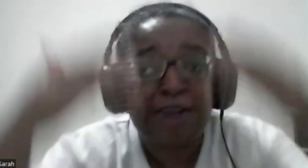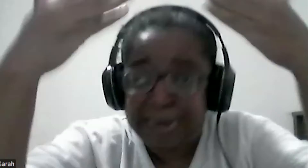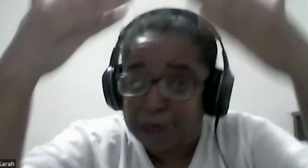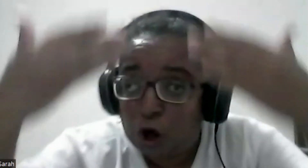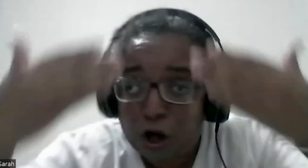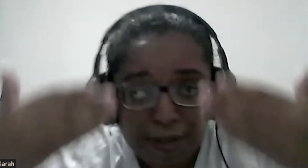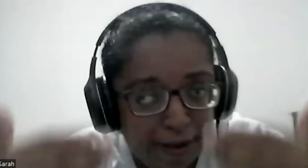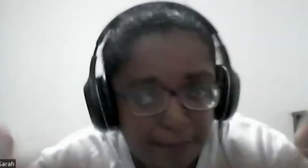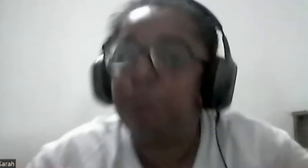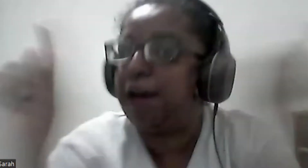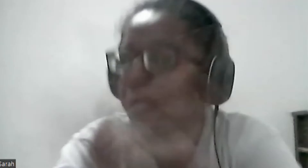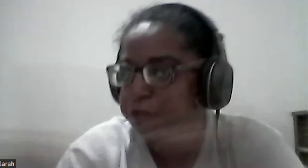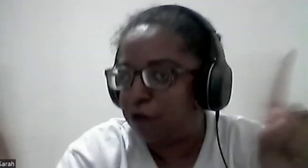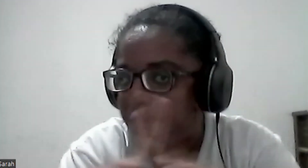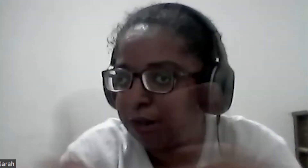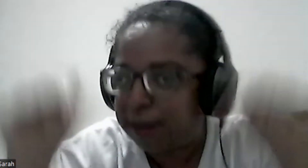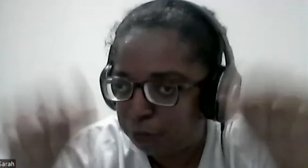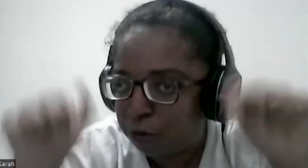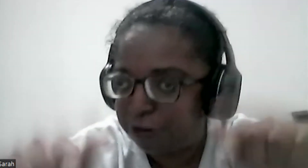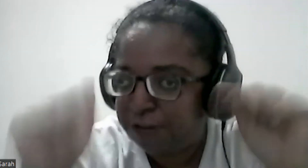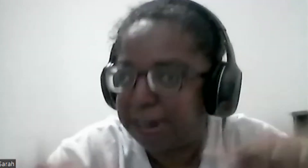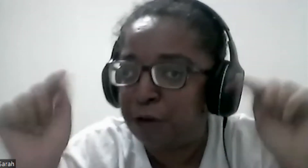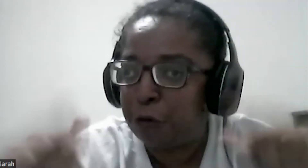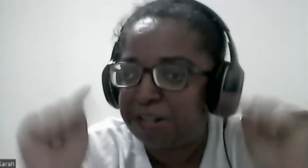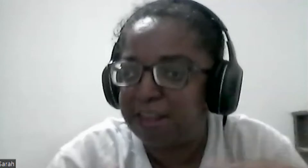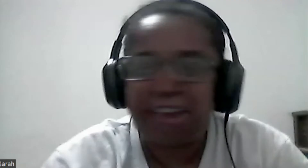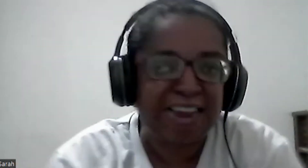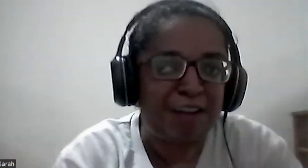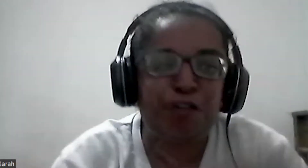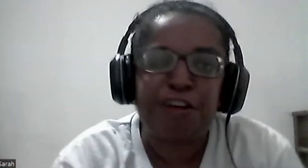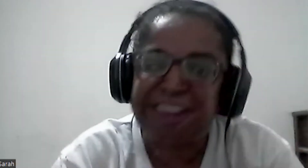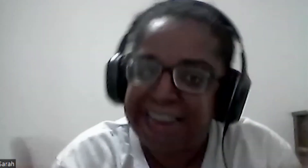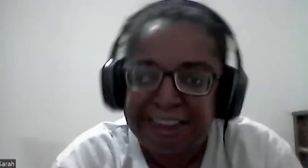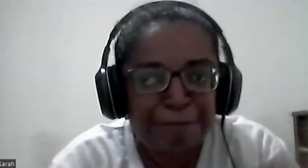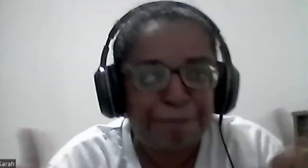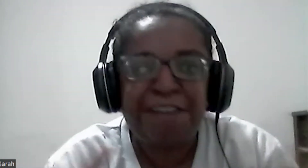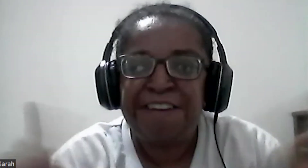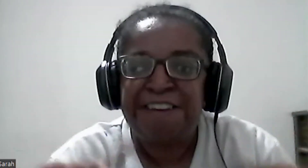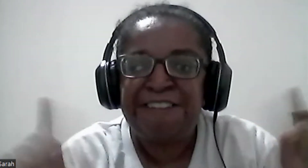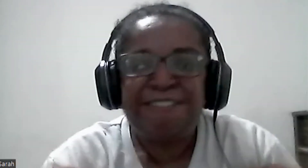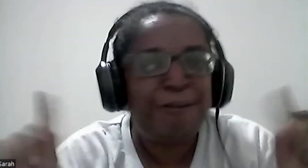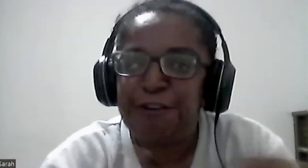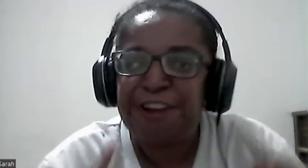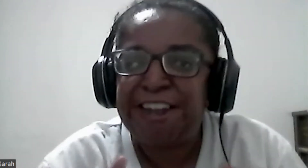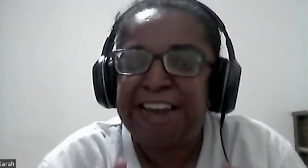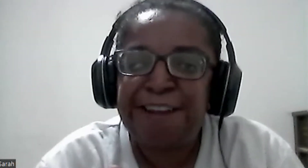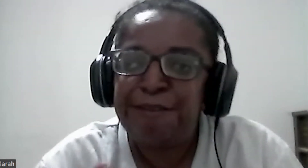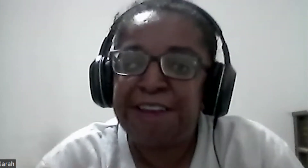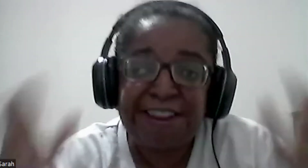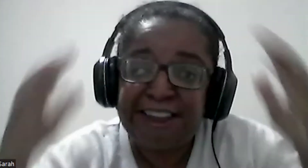a orientação, não foi orientada. Eu vi lá, eu observei que ela não foi orientada. Não foi orientada, quer dizer, ela nem